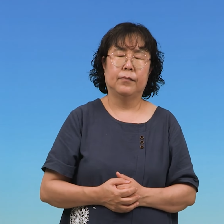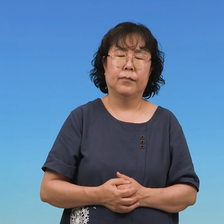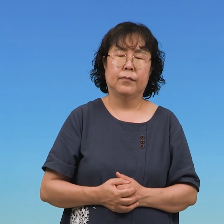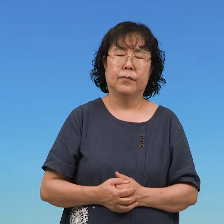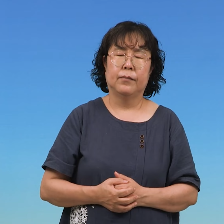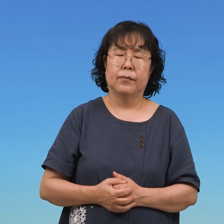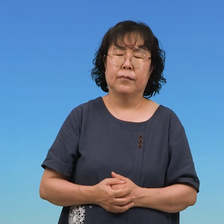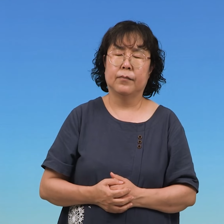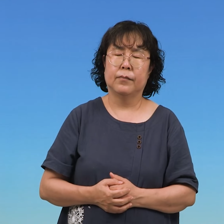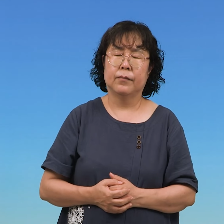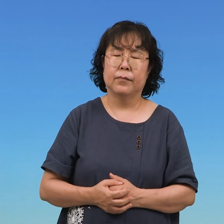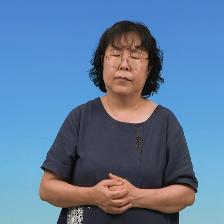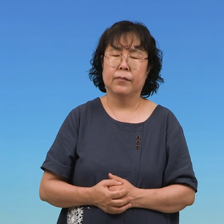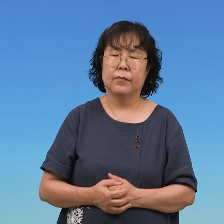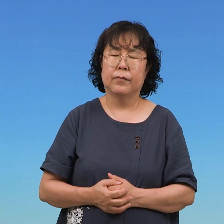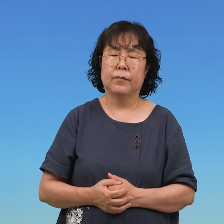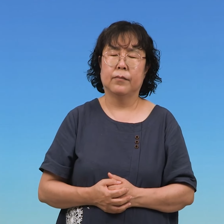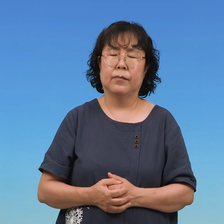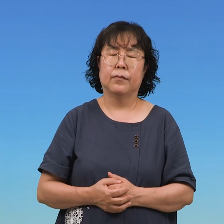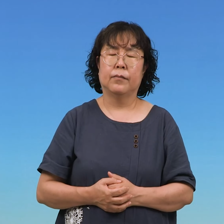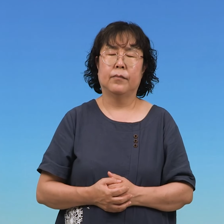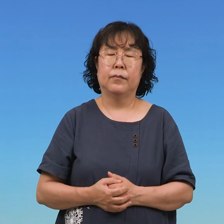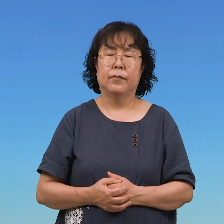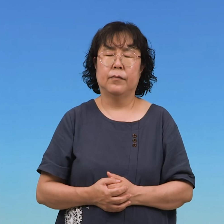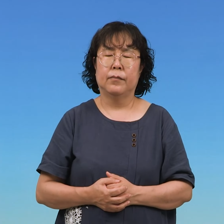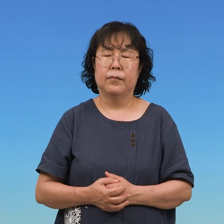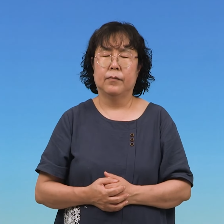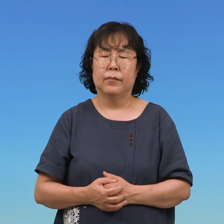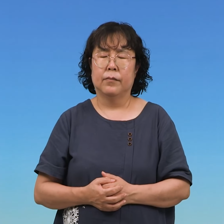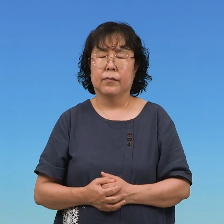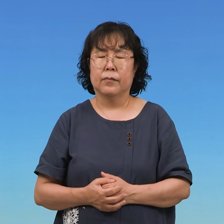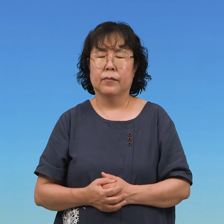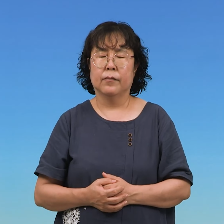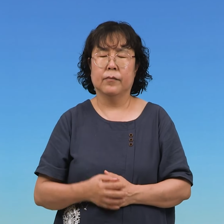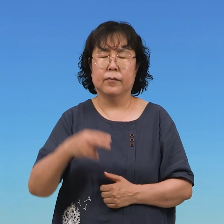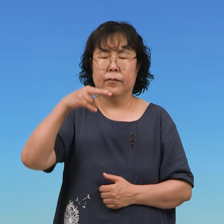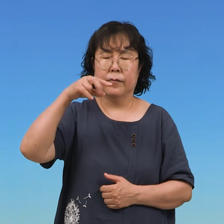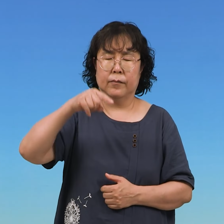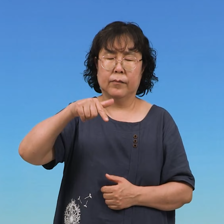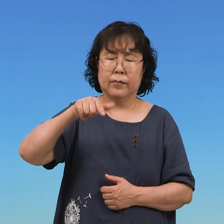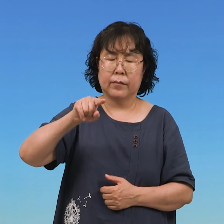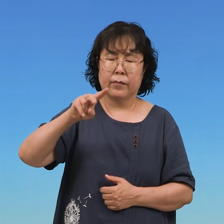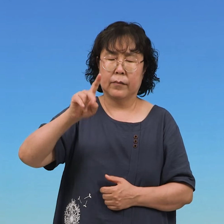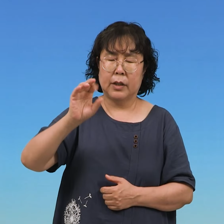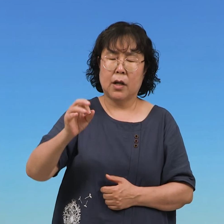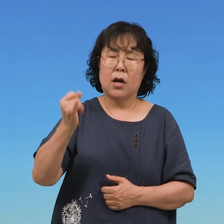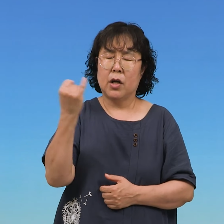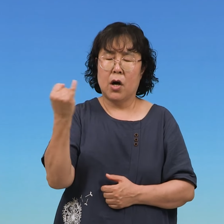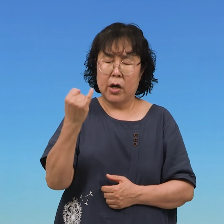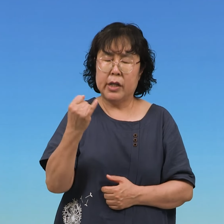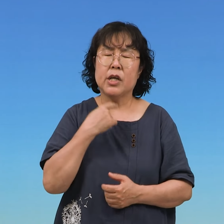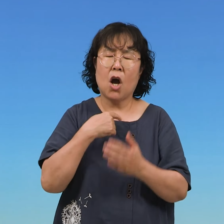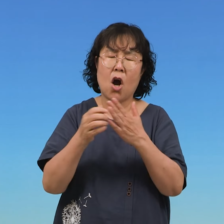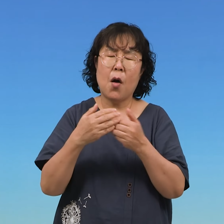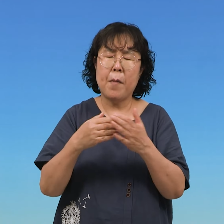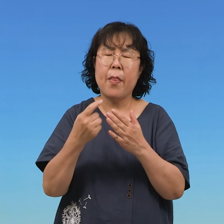구조 때문에 수가성 여인이 겪어야 했던 그 마음이 찢겨지는